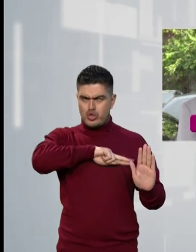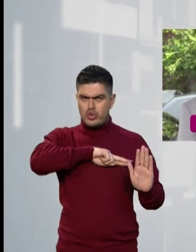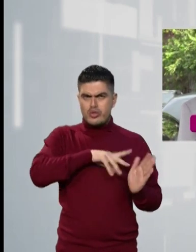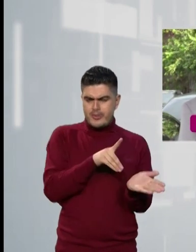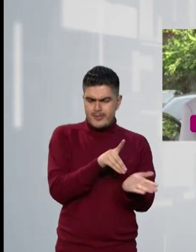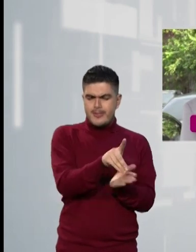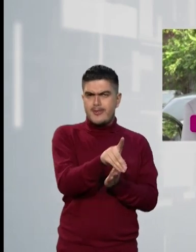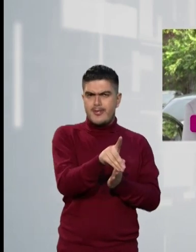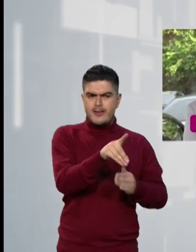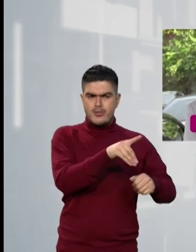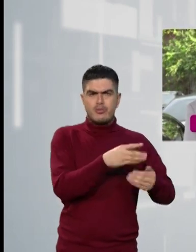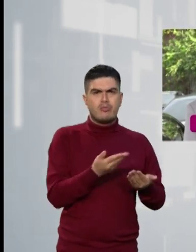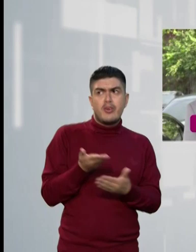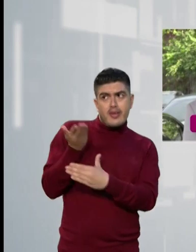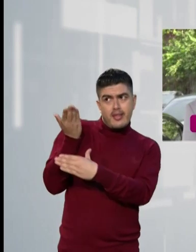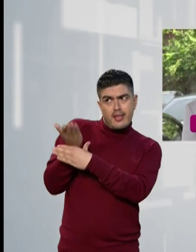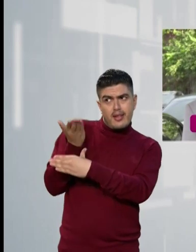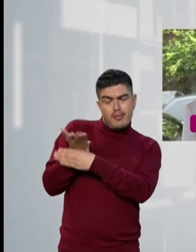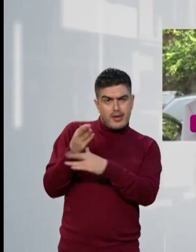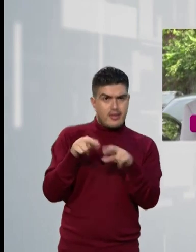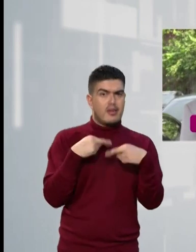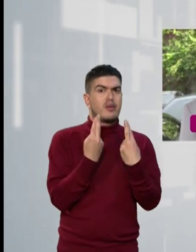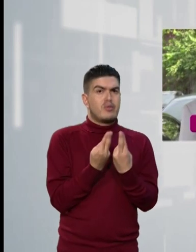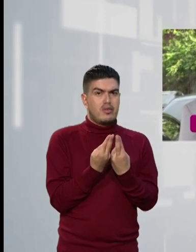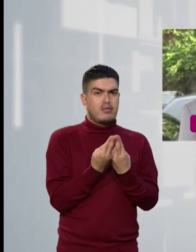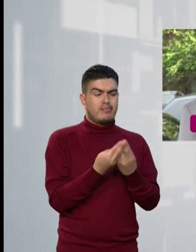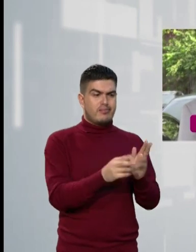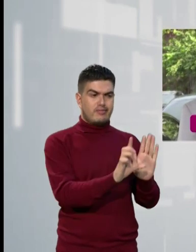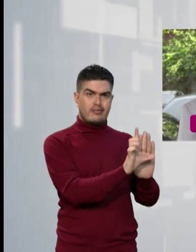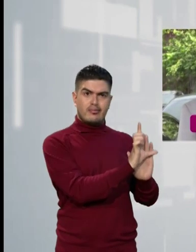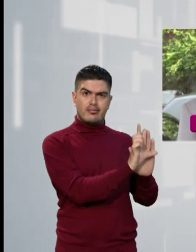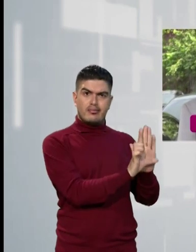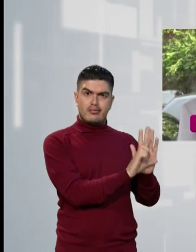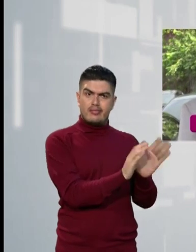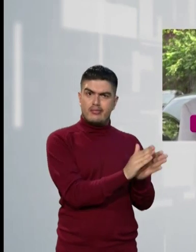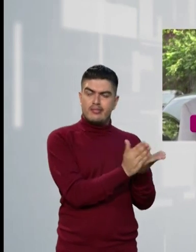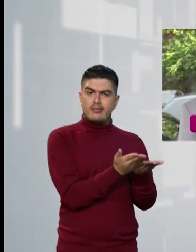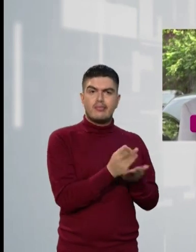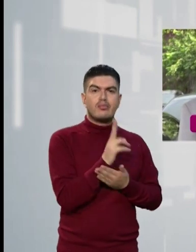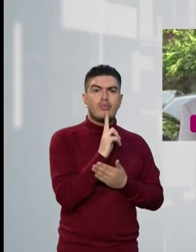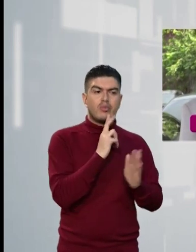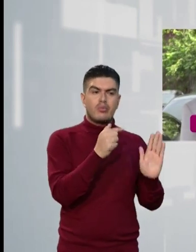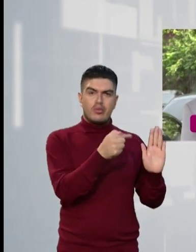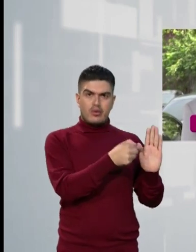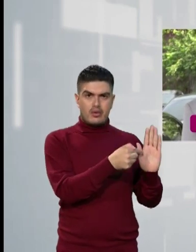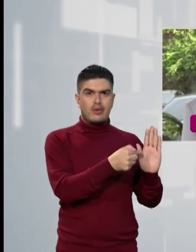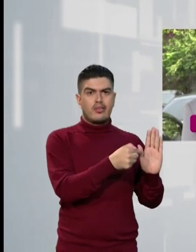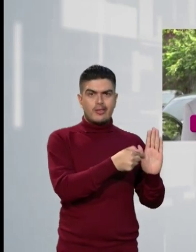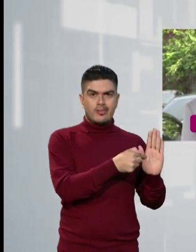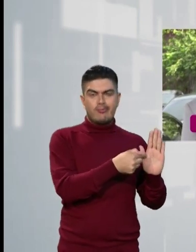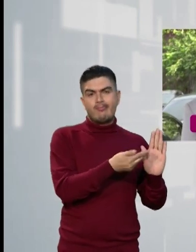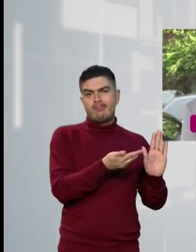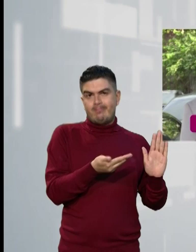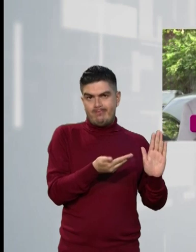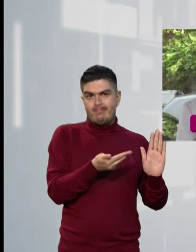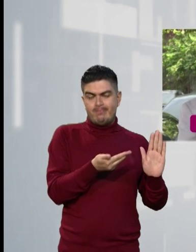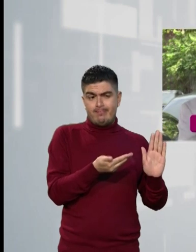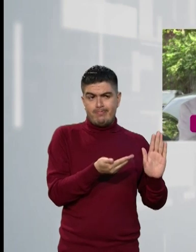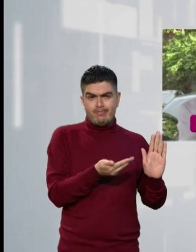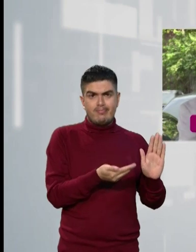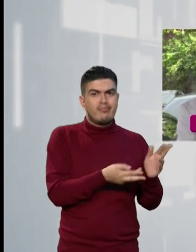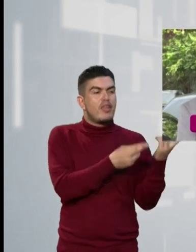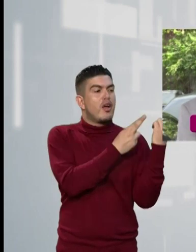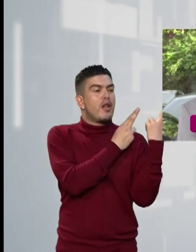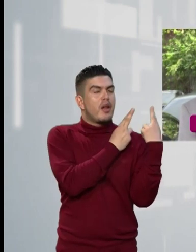petición y como tal la Constitución va a requerir una respuesta del órgano a quién se hace